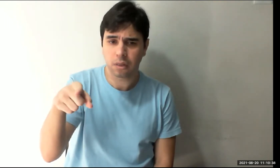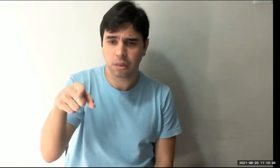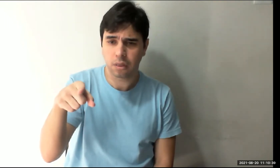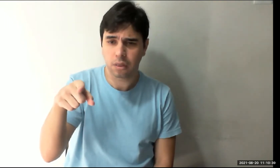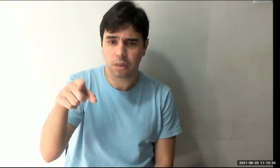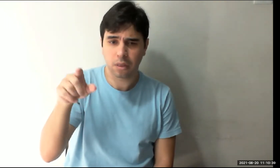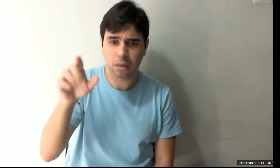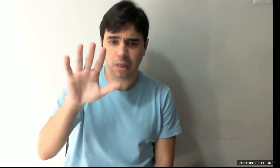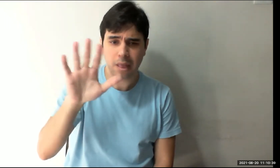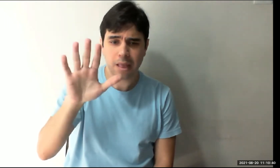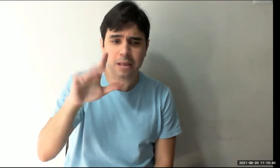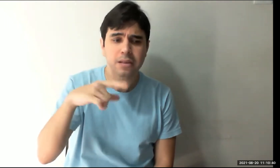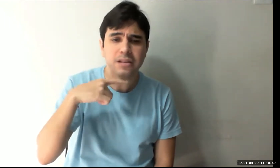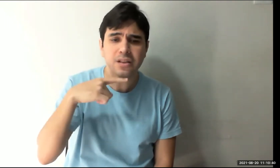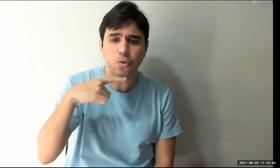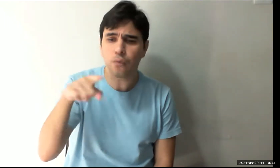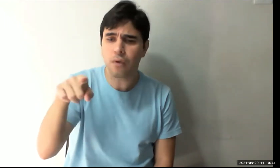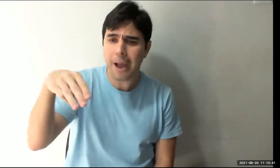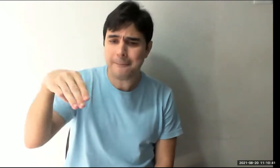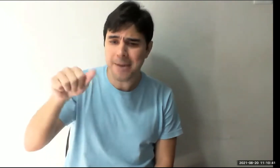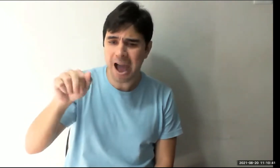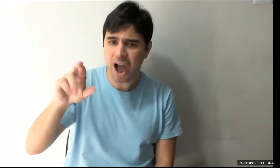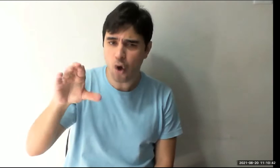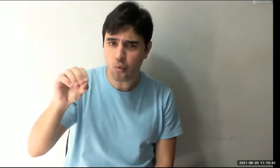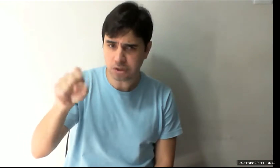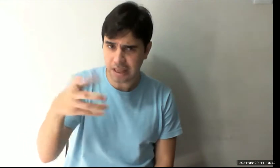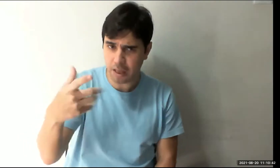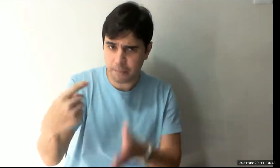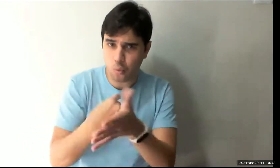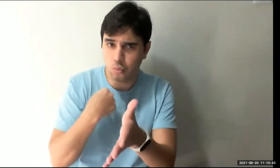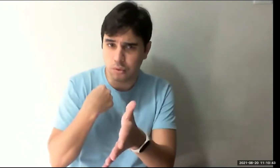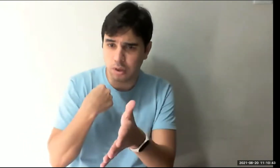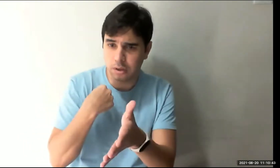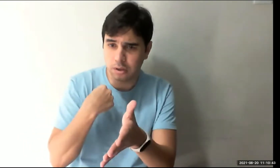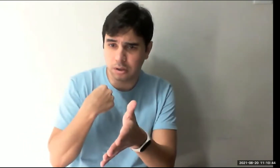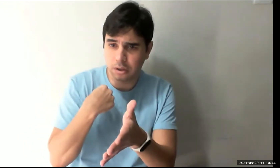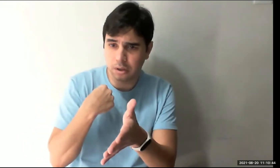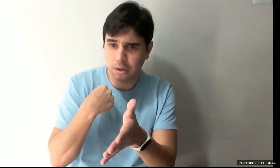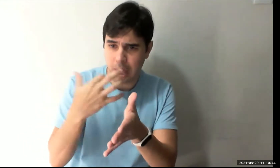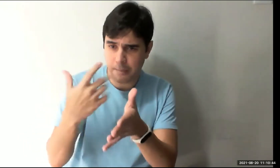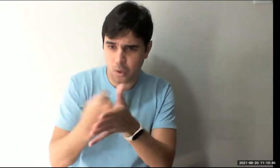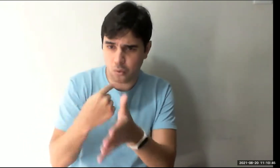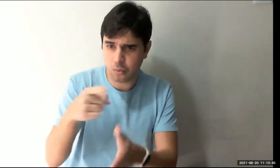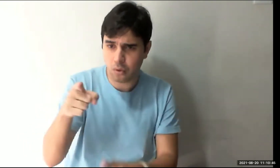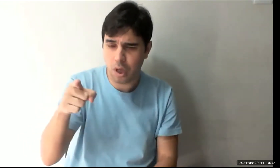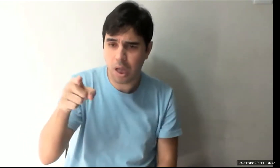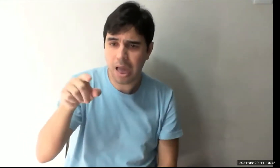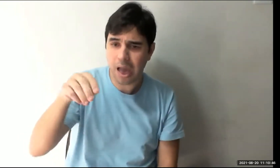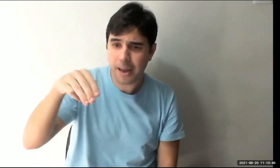porque eu acho que o Marcos queria também fazer uma pergunta antes da Marise. Ele estava com uma dúvida. Ele quer me perguntar?